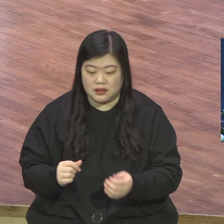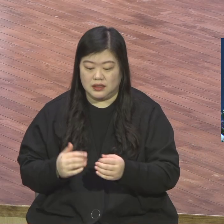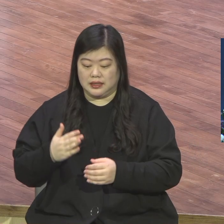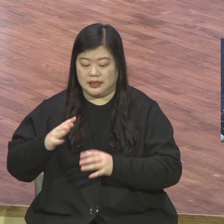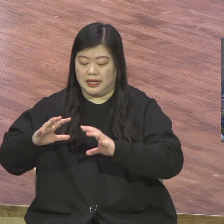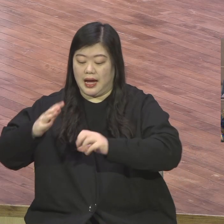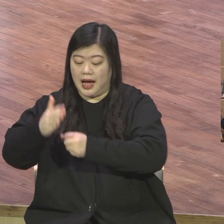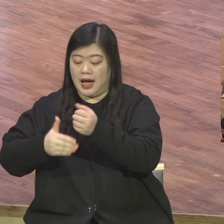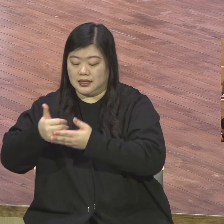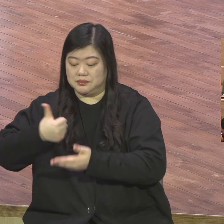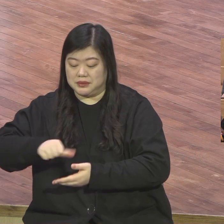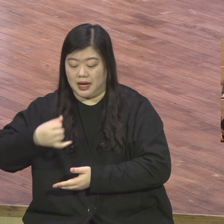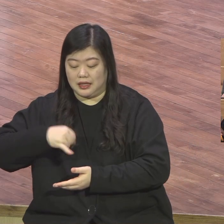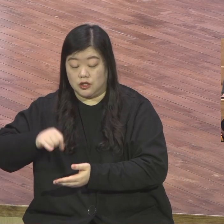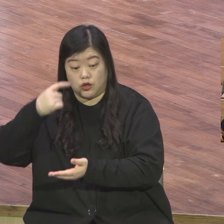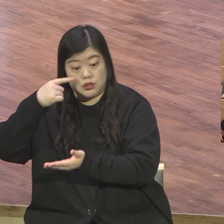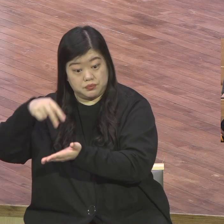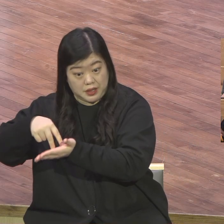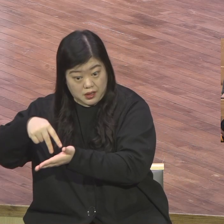눈이 달라야 돼요.